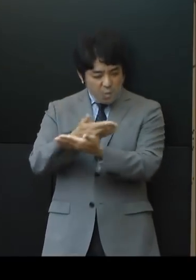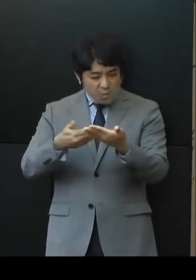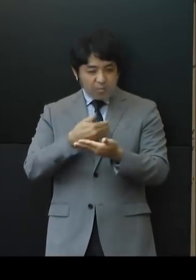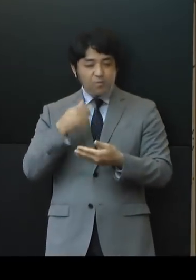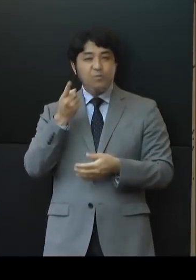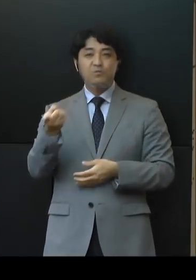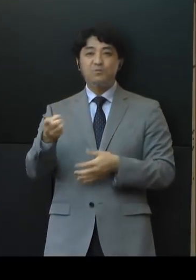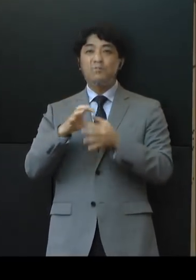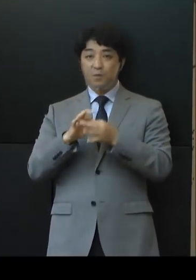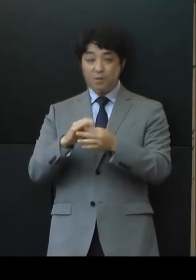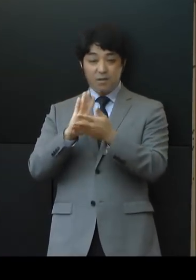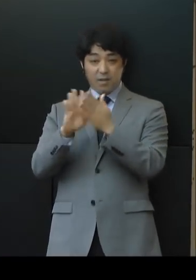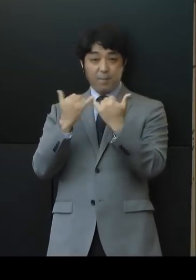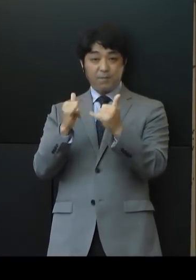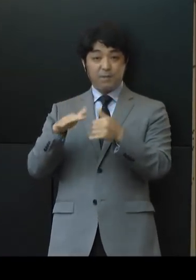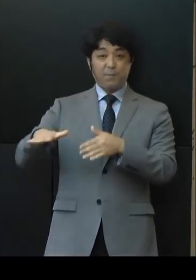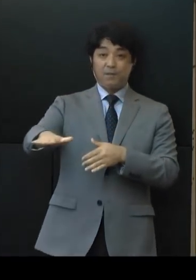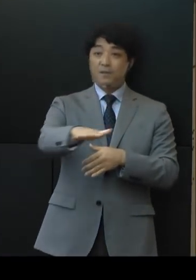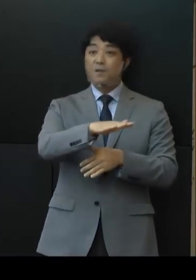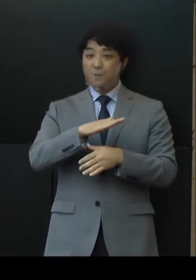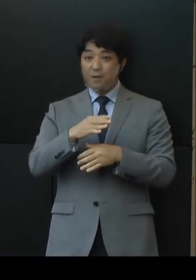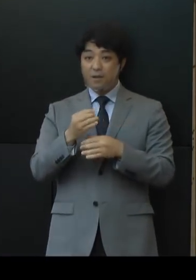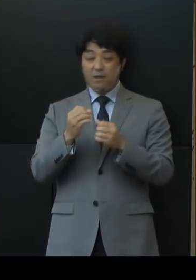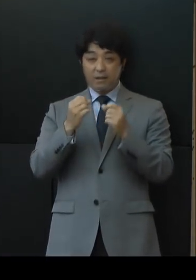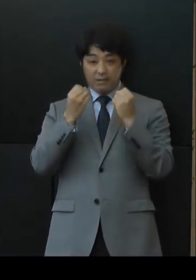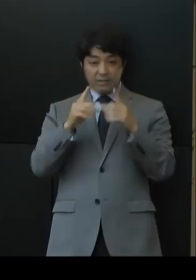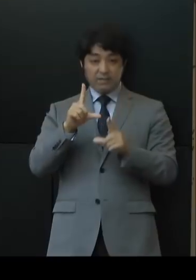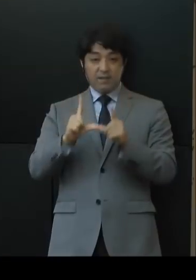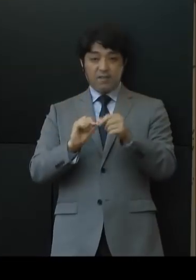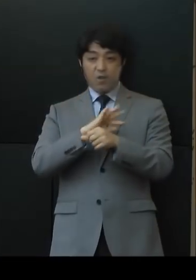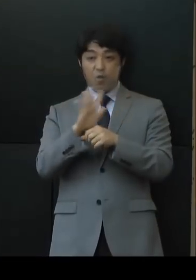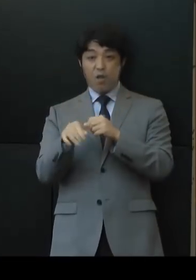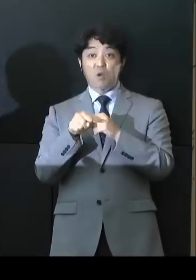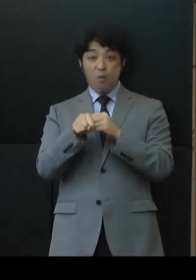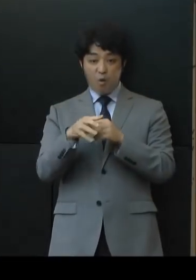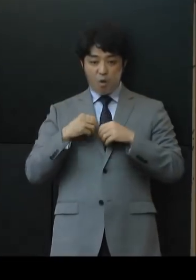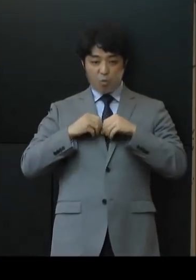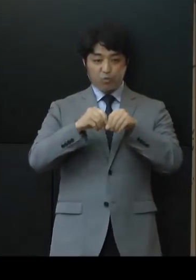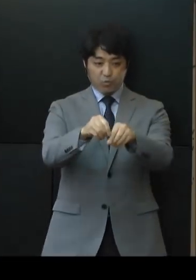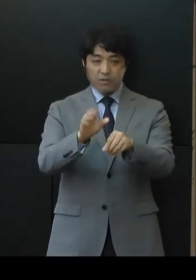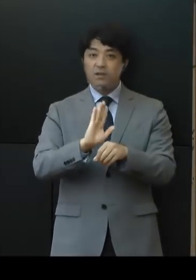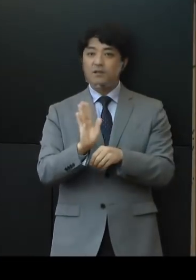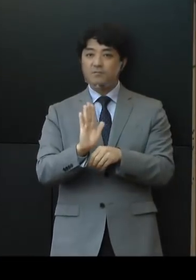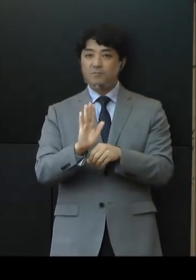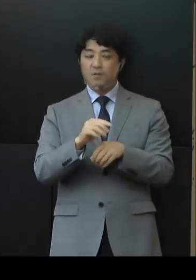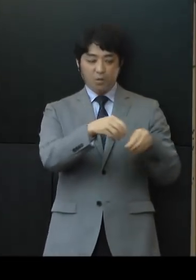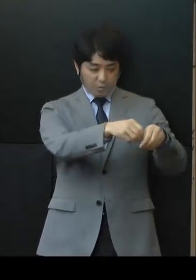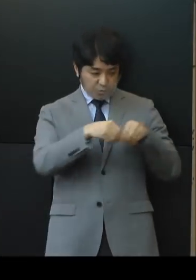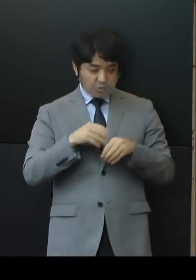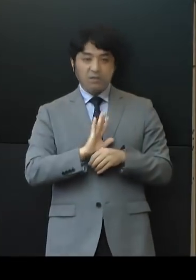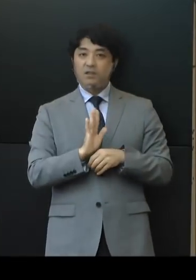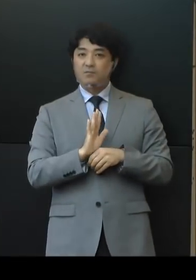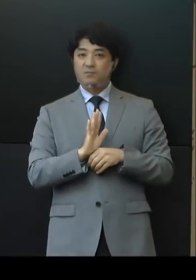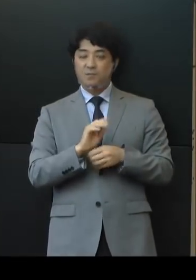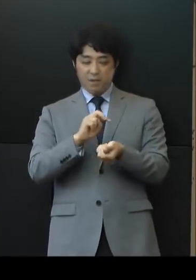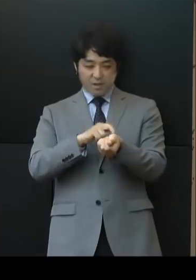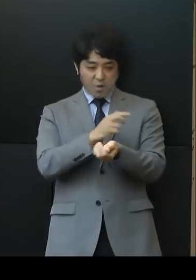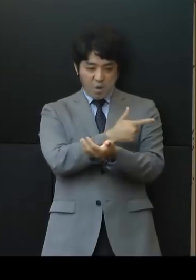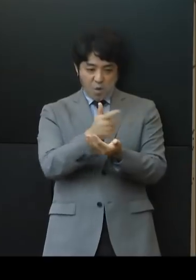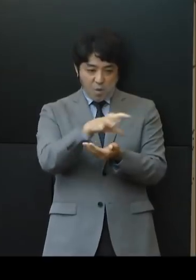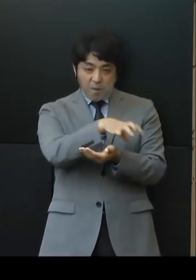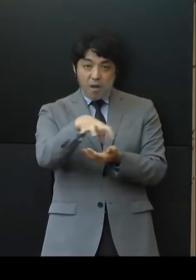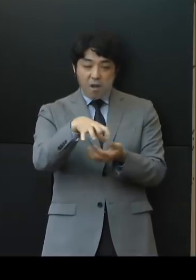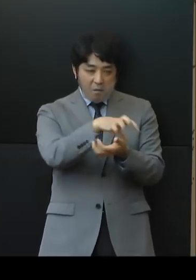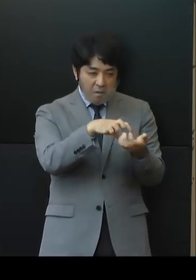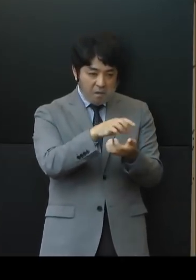におかれましては、新型コロナをうつさない、うつらない、医療を潰さないために、お一人お一